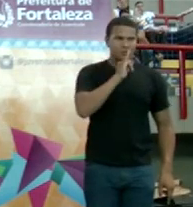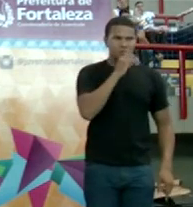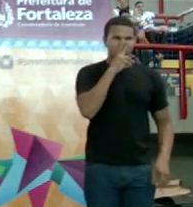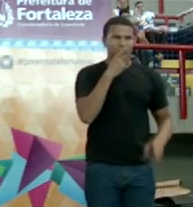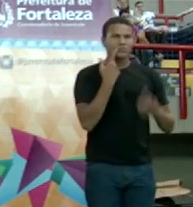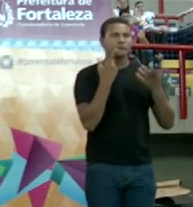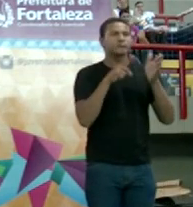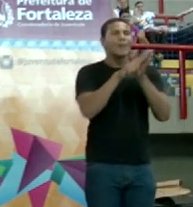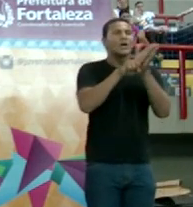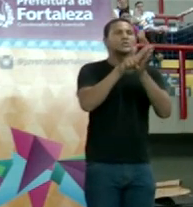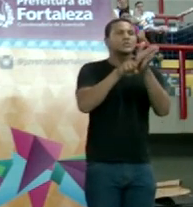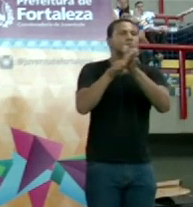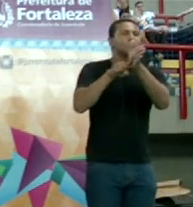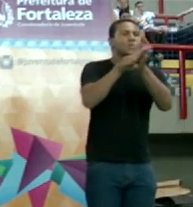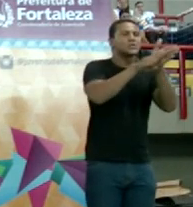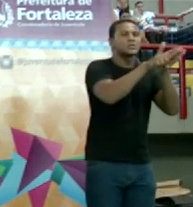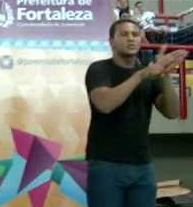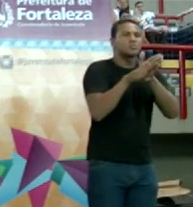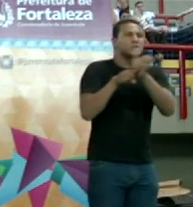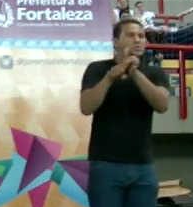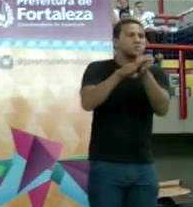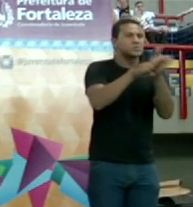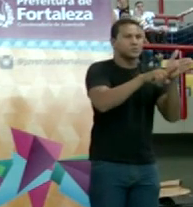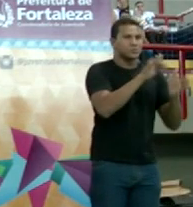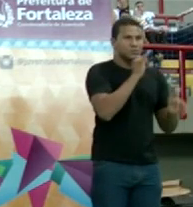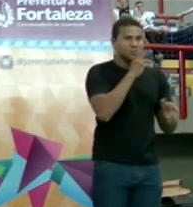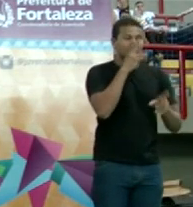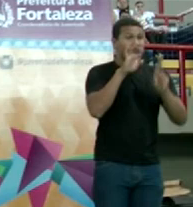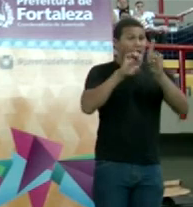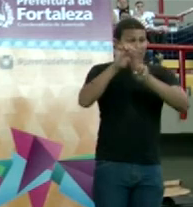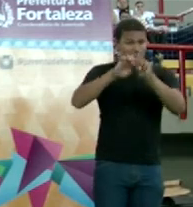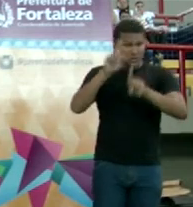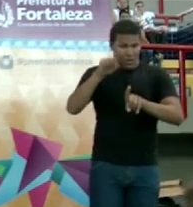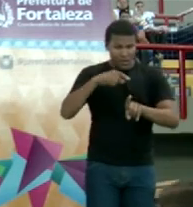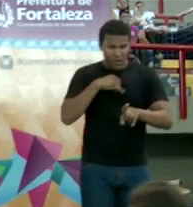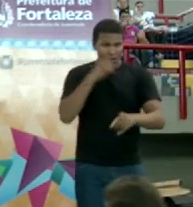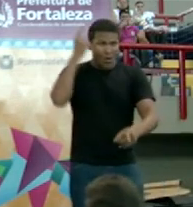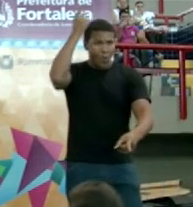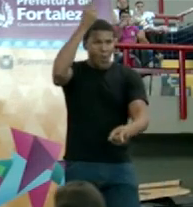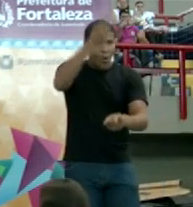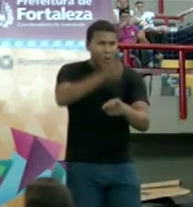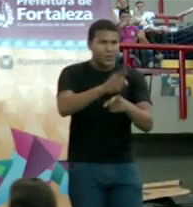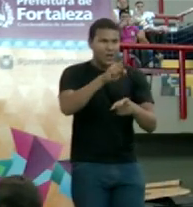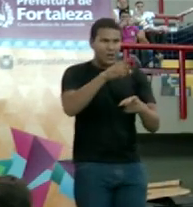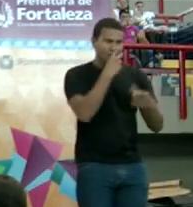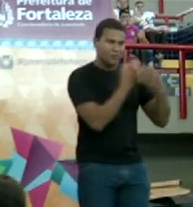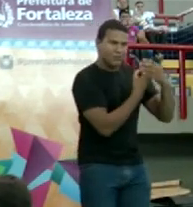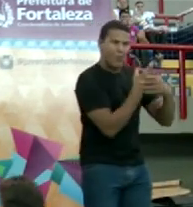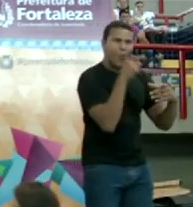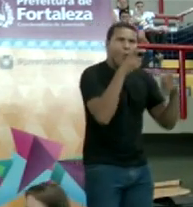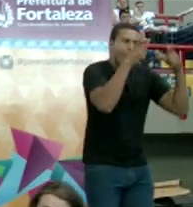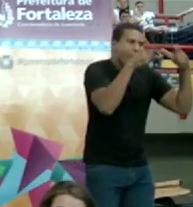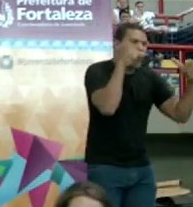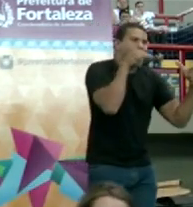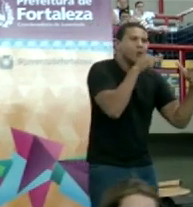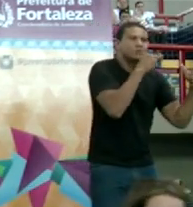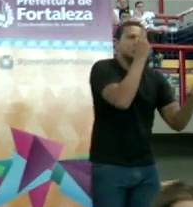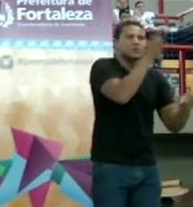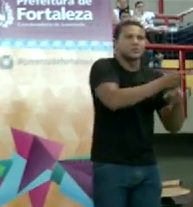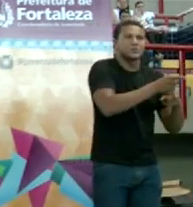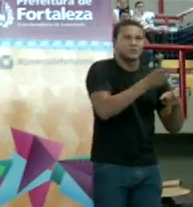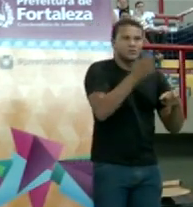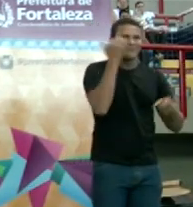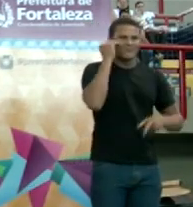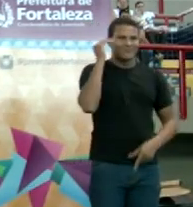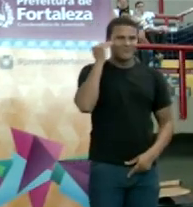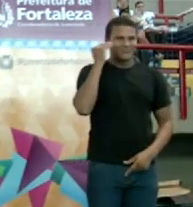é seguido da fonte. Nunca diga nas suas redações, nunca, conforme pesquisas,